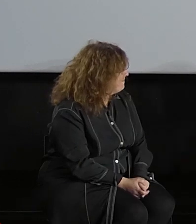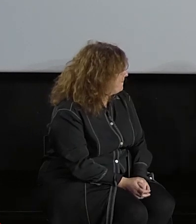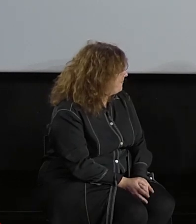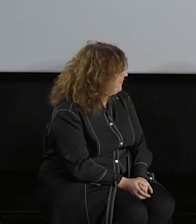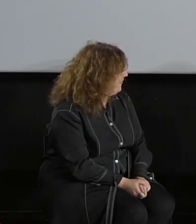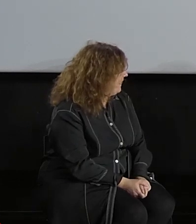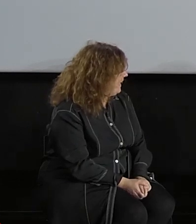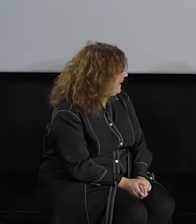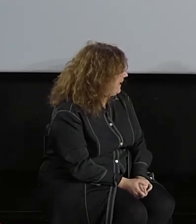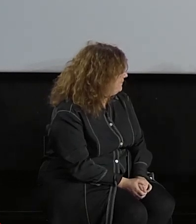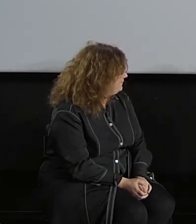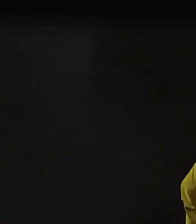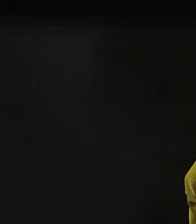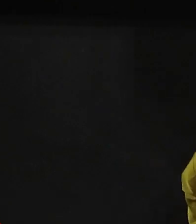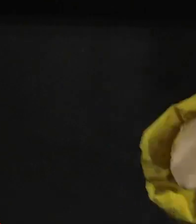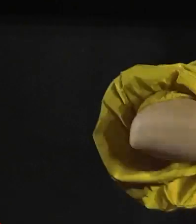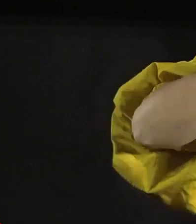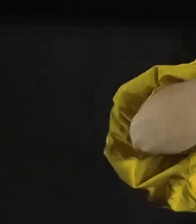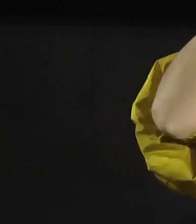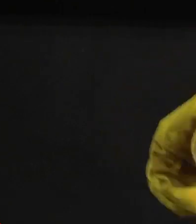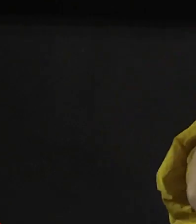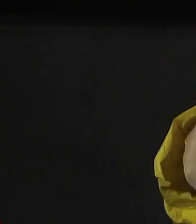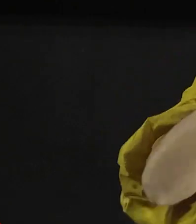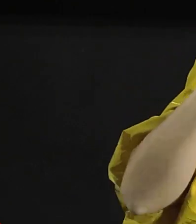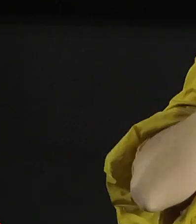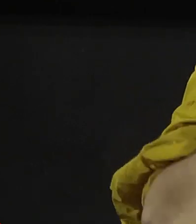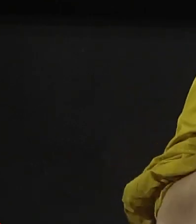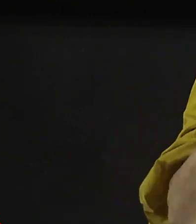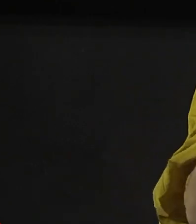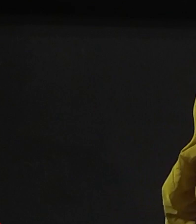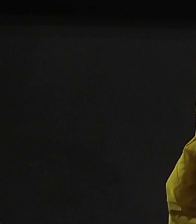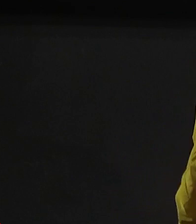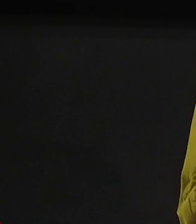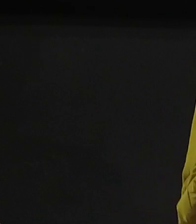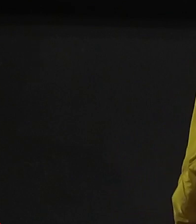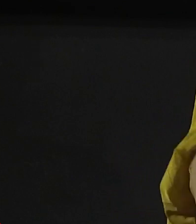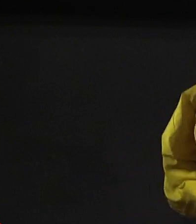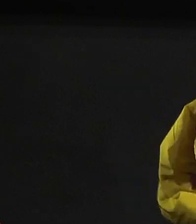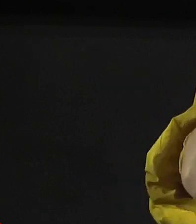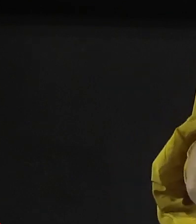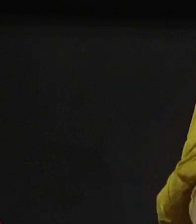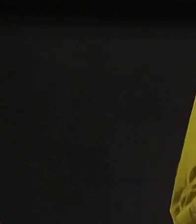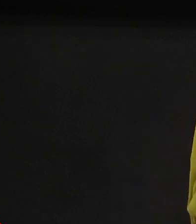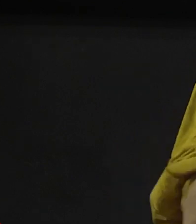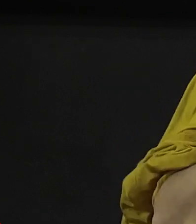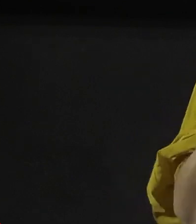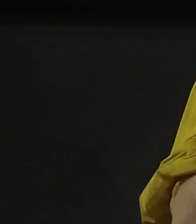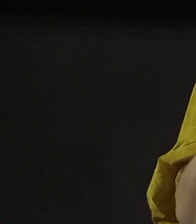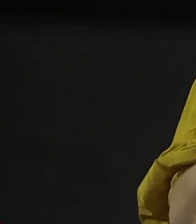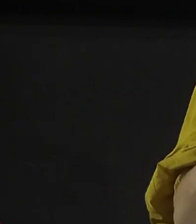vale Y luego en la asociación de padres de personas sordas pues se creó un grupo de